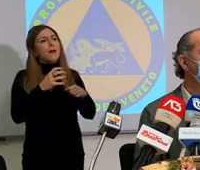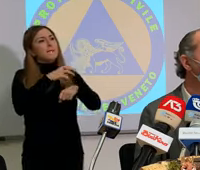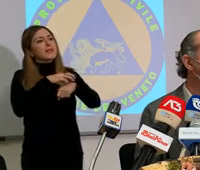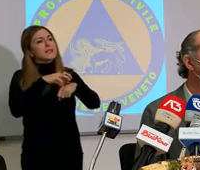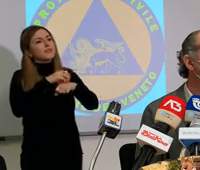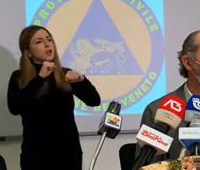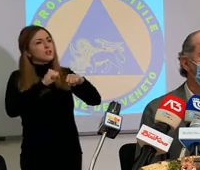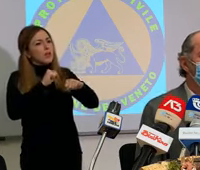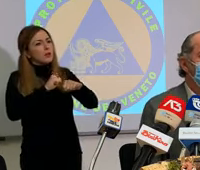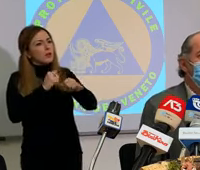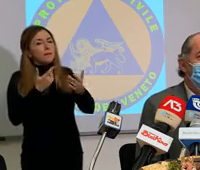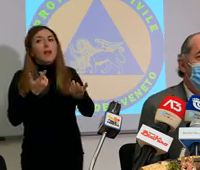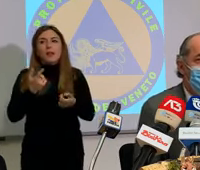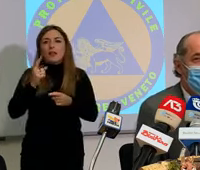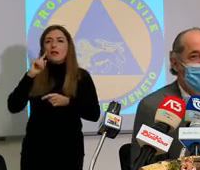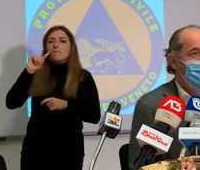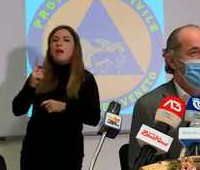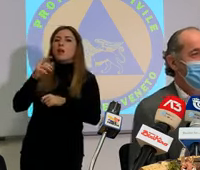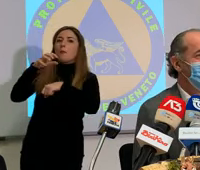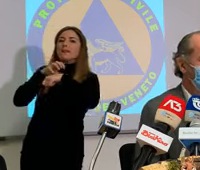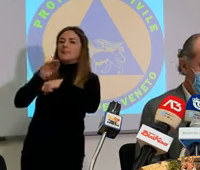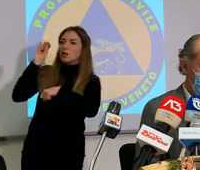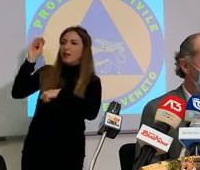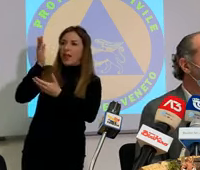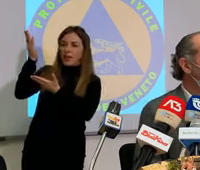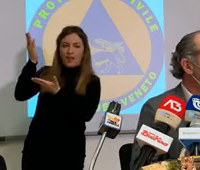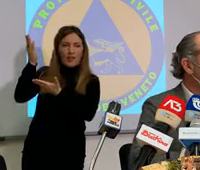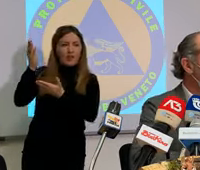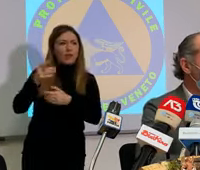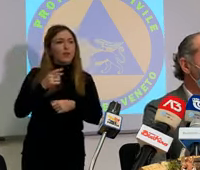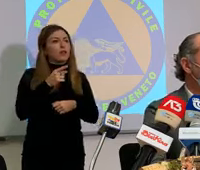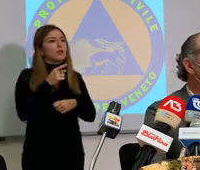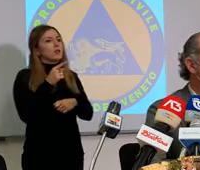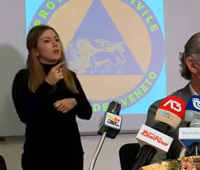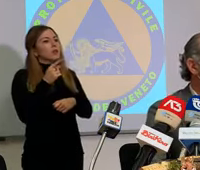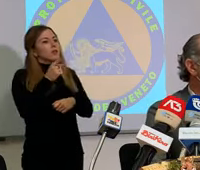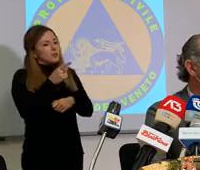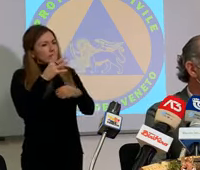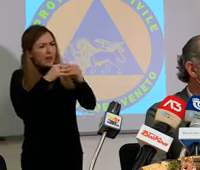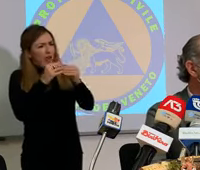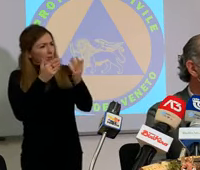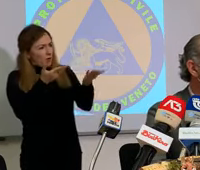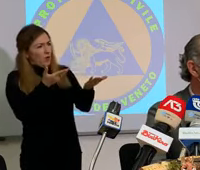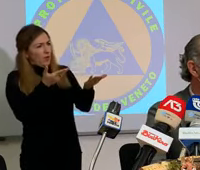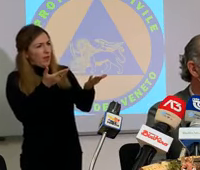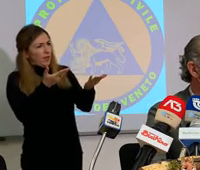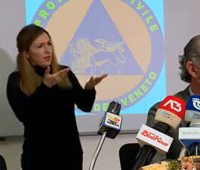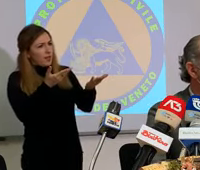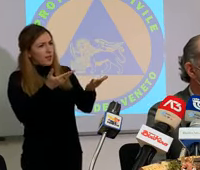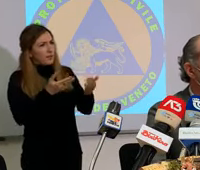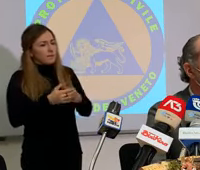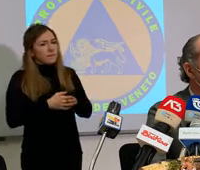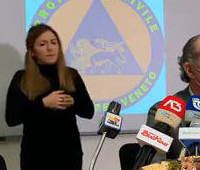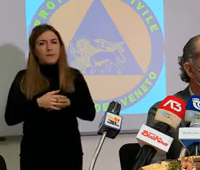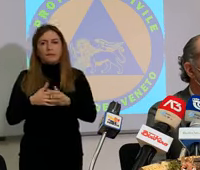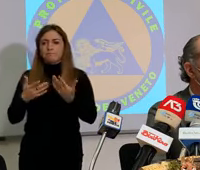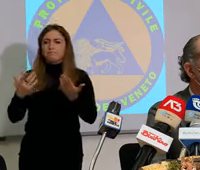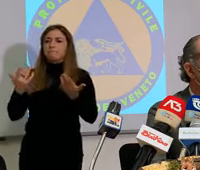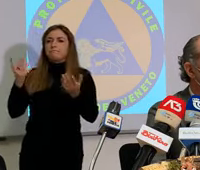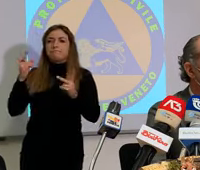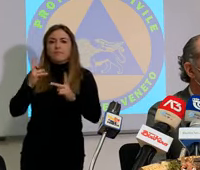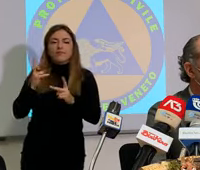della stessa intervista a subire cioè tu hai tutte le ragioni del mondo io penso quali si andrà guardi ma non è come dire